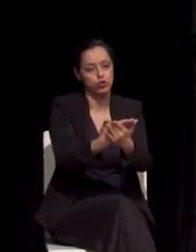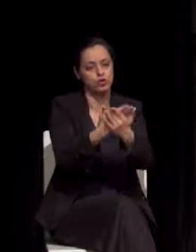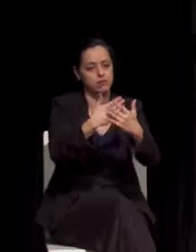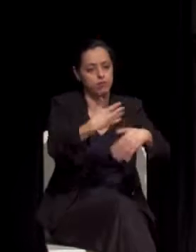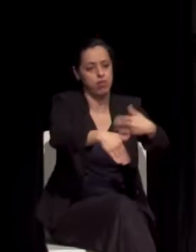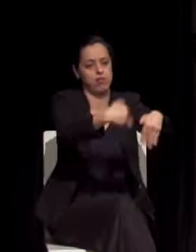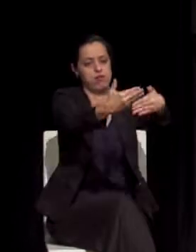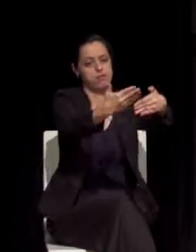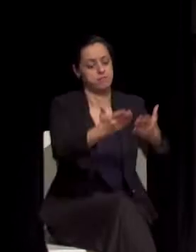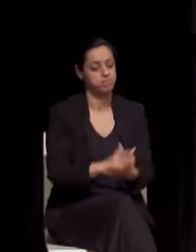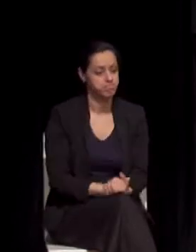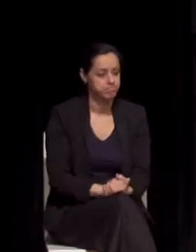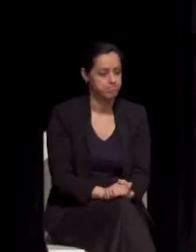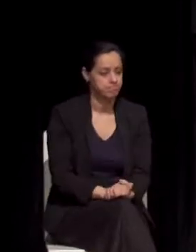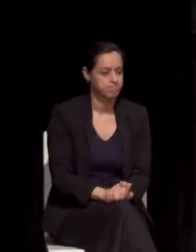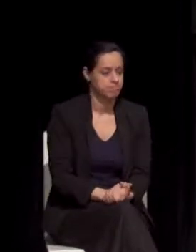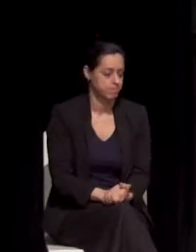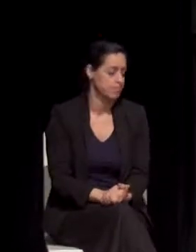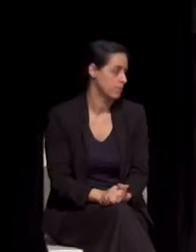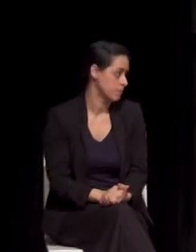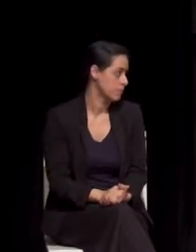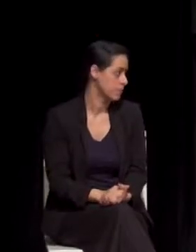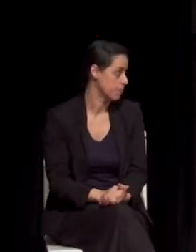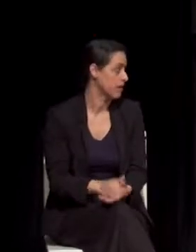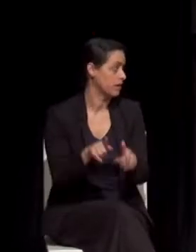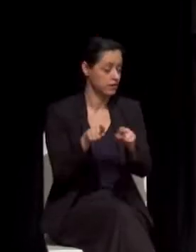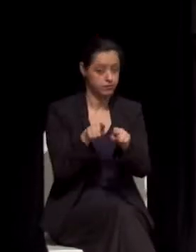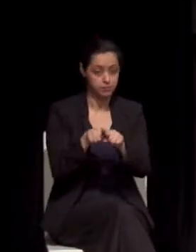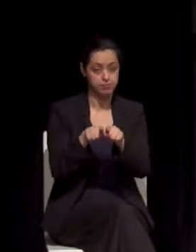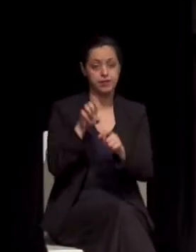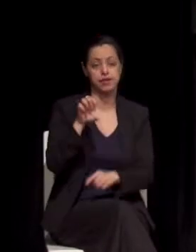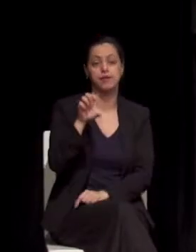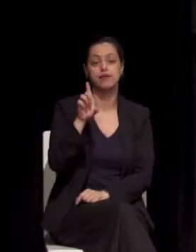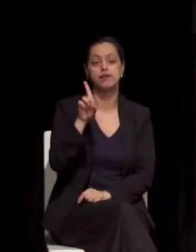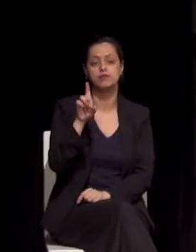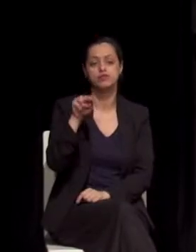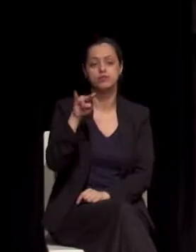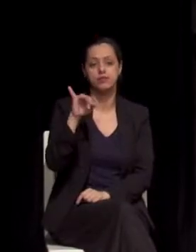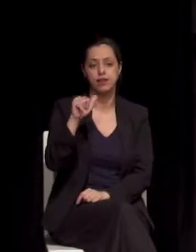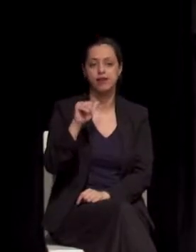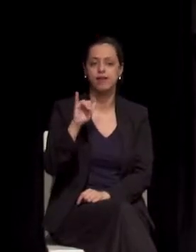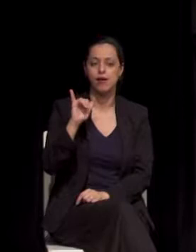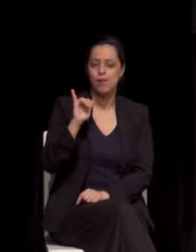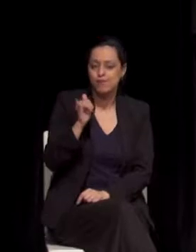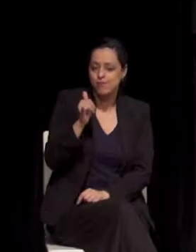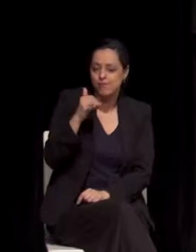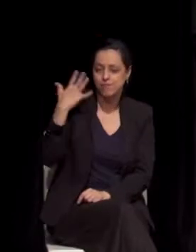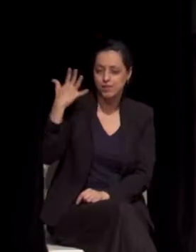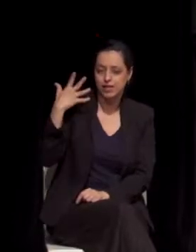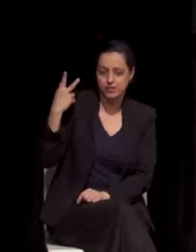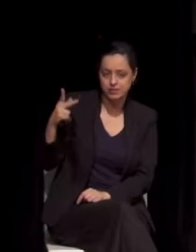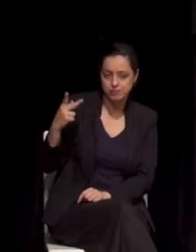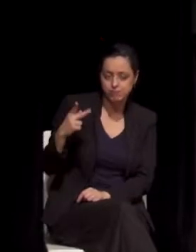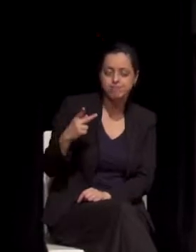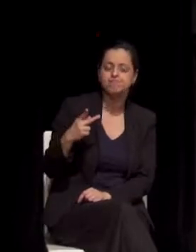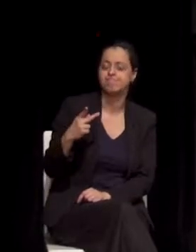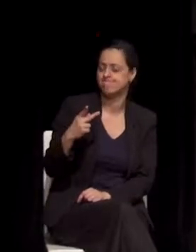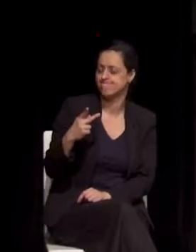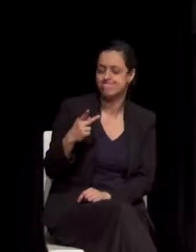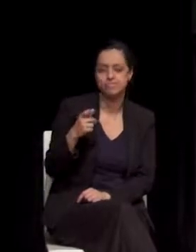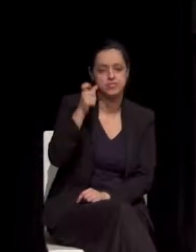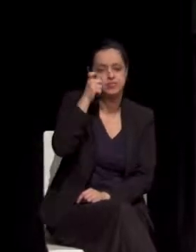Brasil. O relato da Edneia, ele é muito, muito, muito